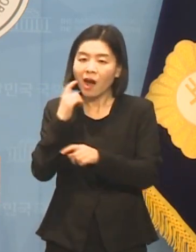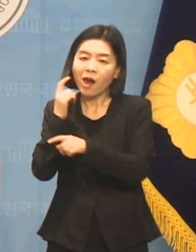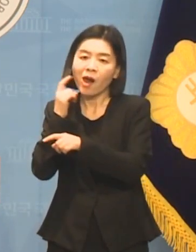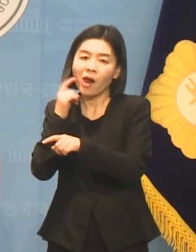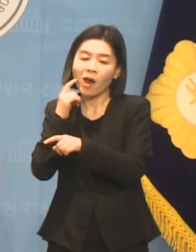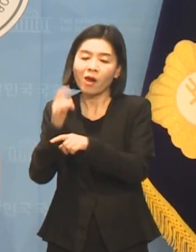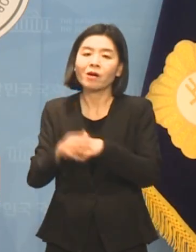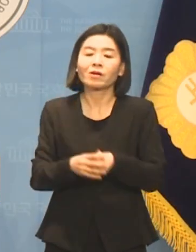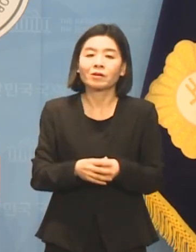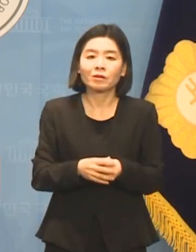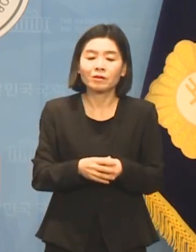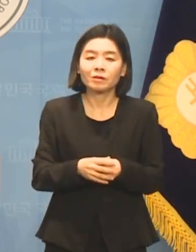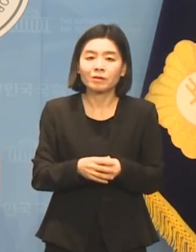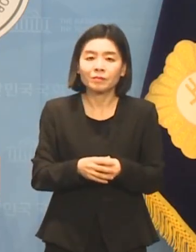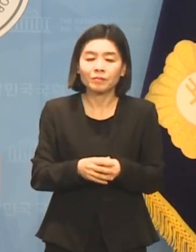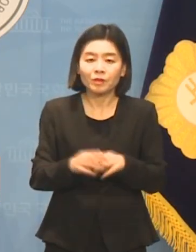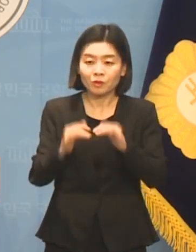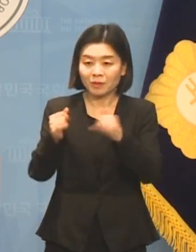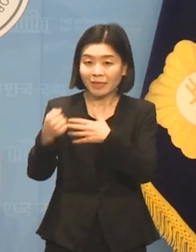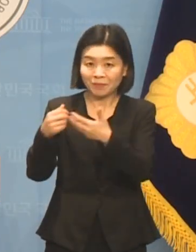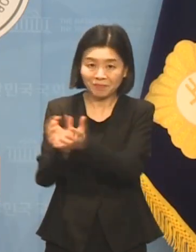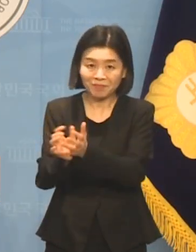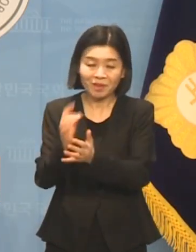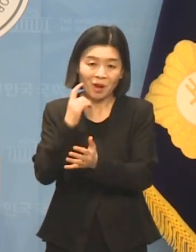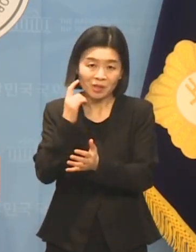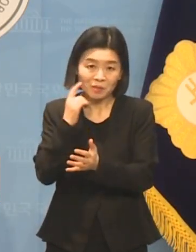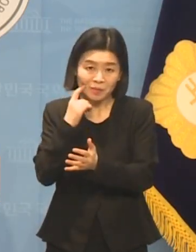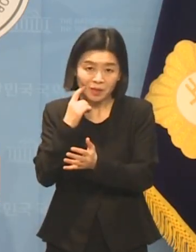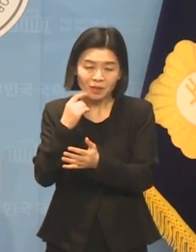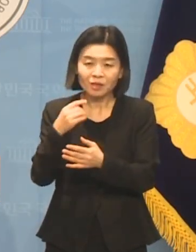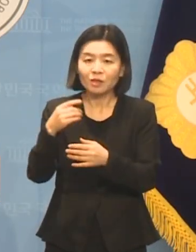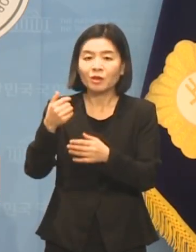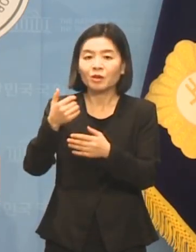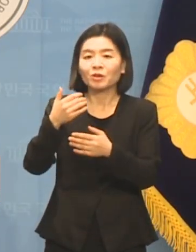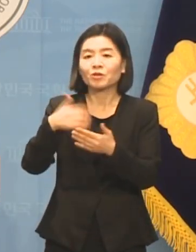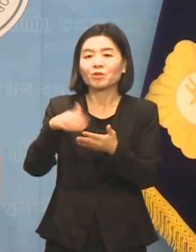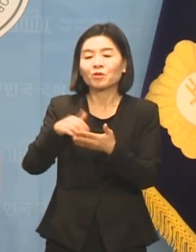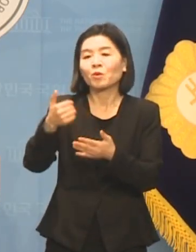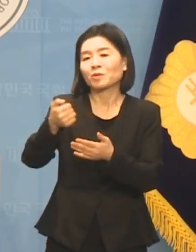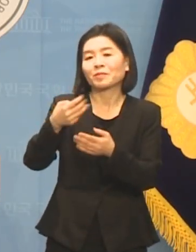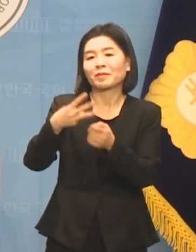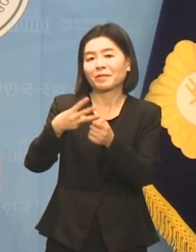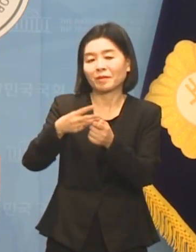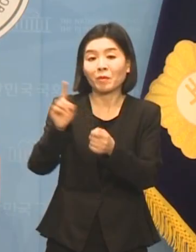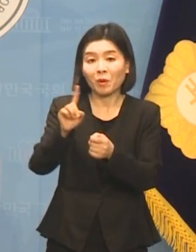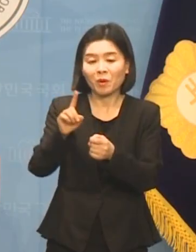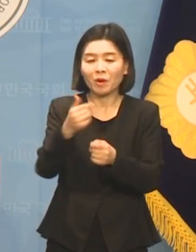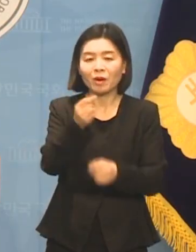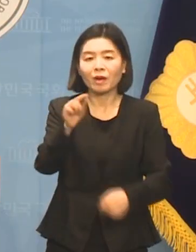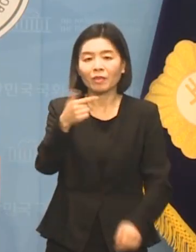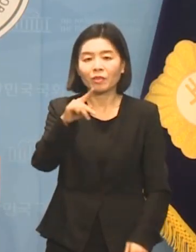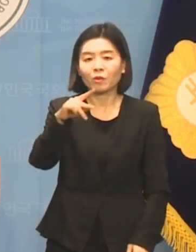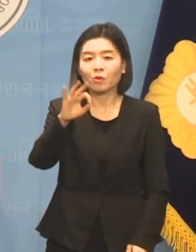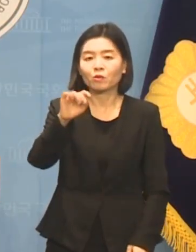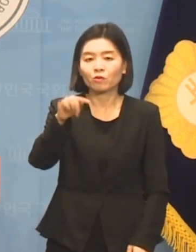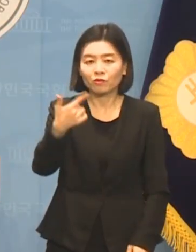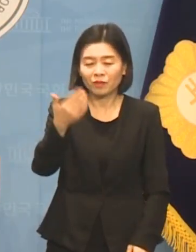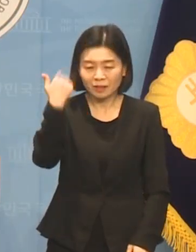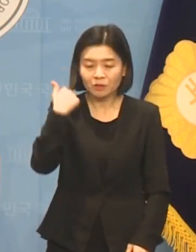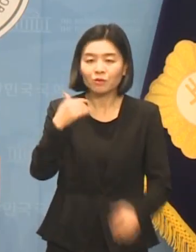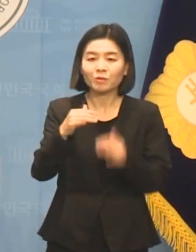거짓입니다. 다음 국민의힘 거짓말 시리즈 55번째입니다. 한동훈 전 국민의힘 대표가